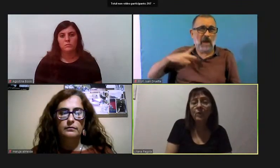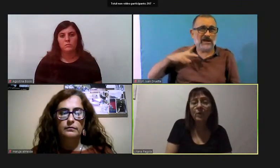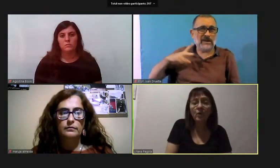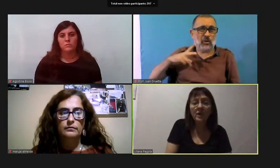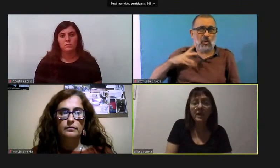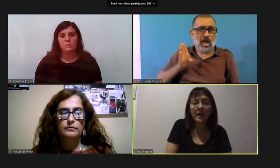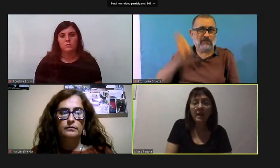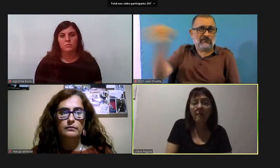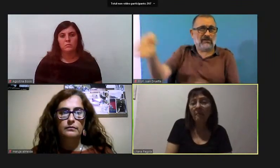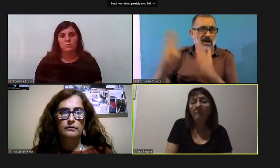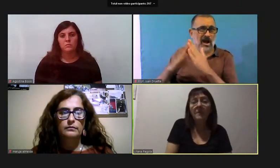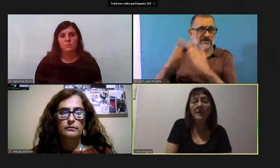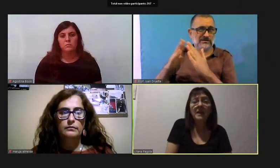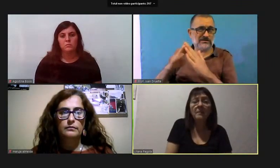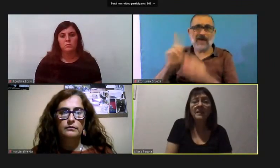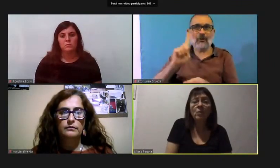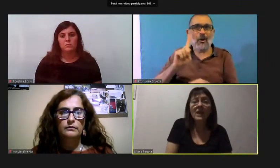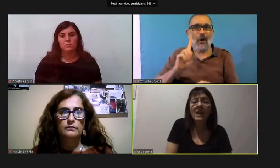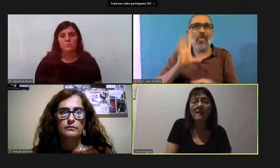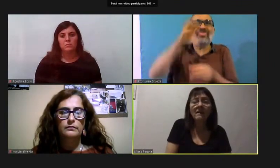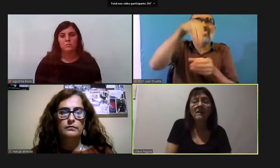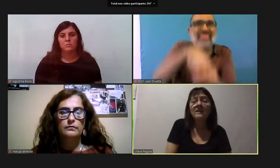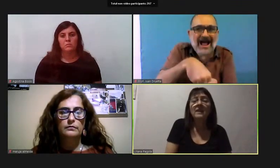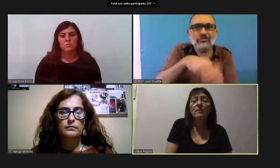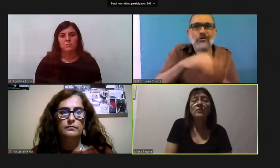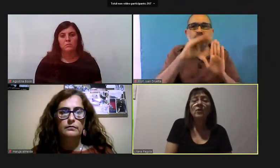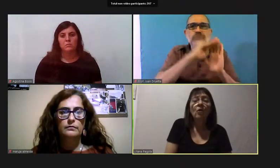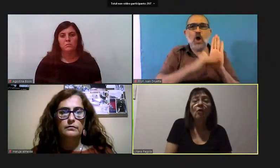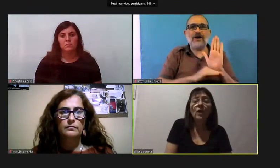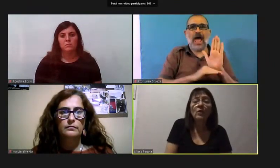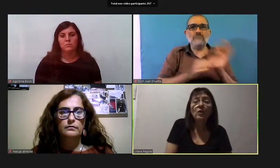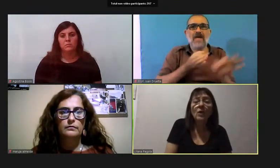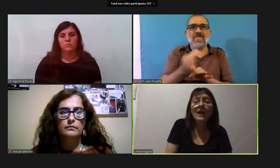de fonoaudiología, en particular,